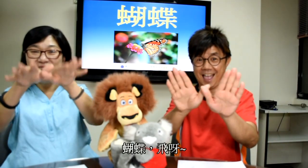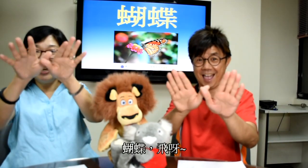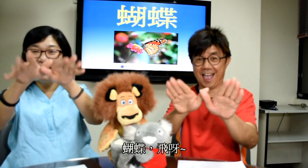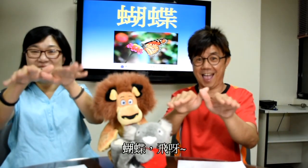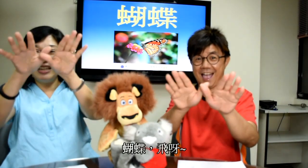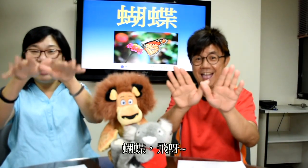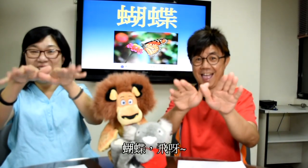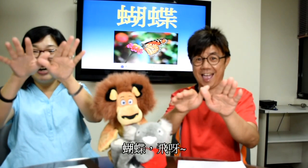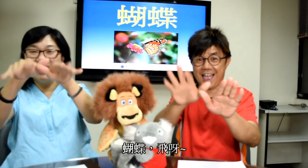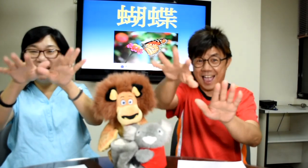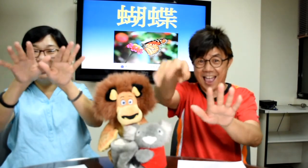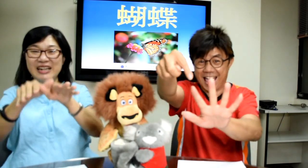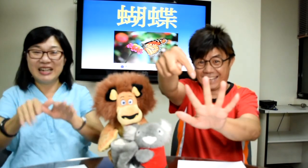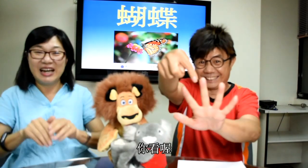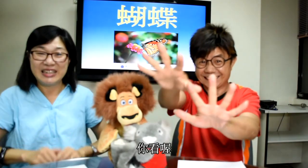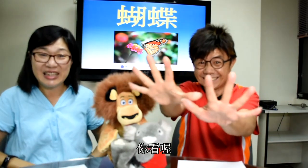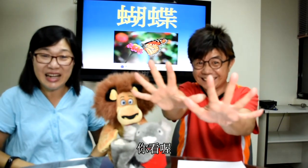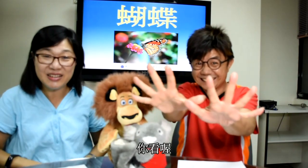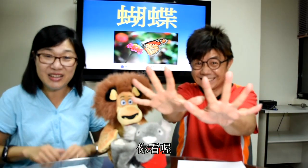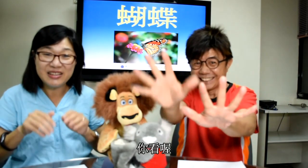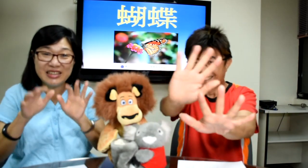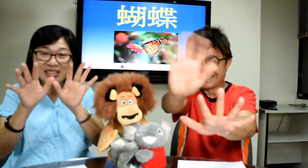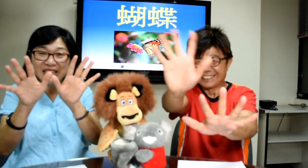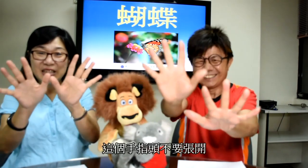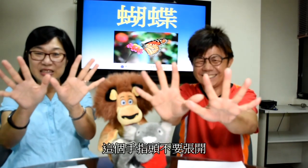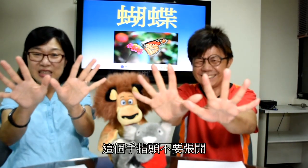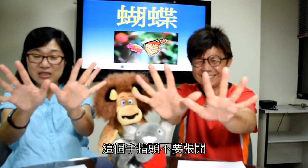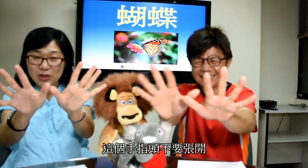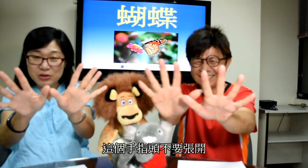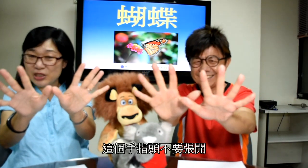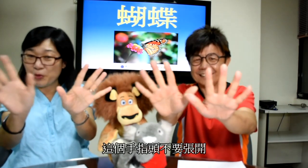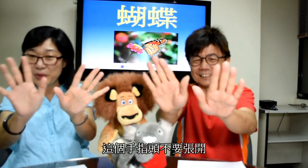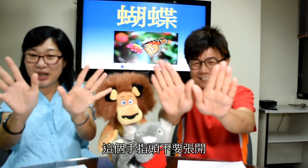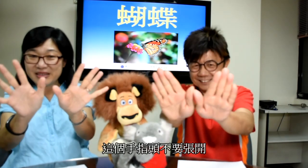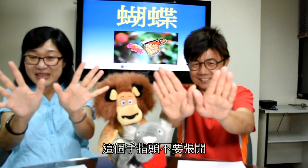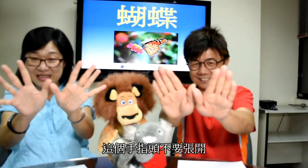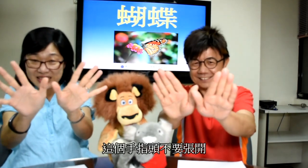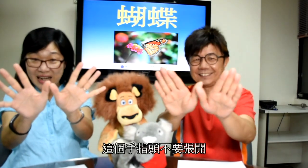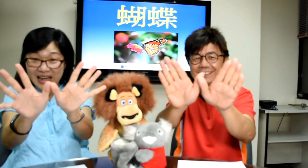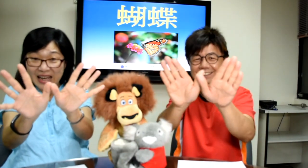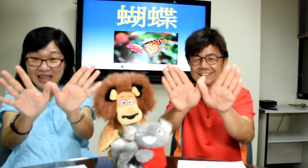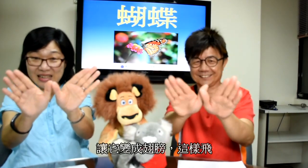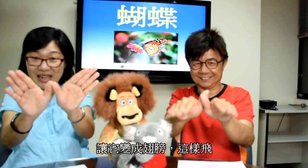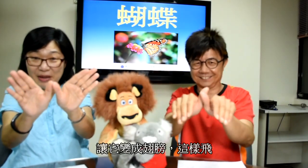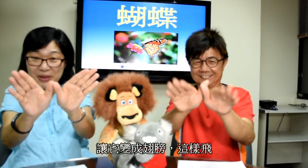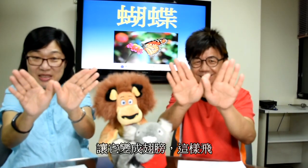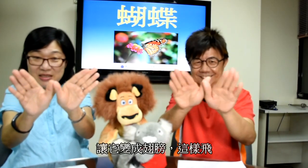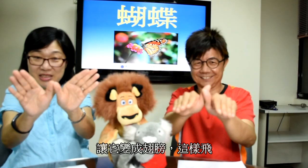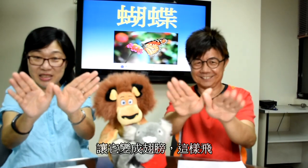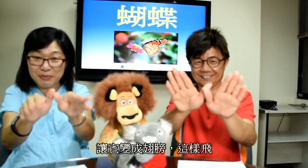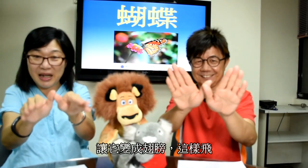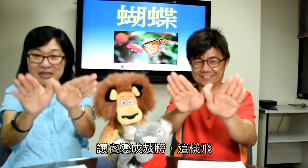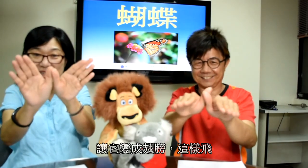飞呀。你看哦，这个手指头不要张开，让它变成翅膀这样